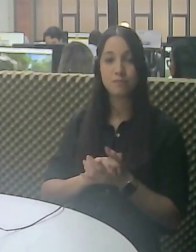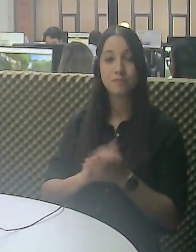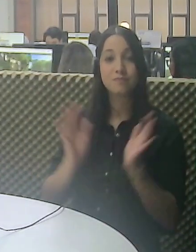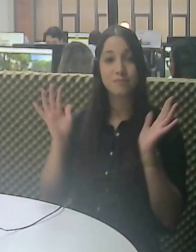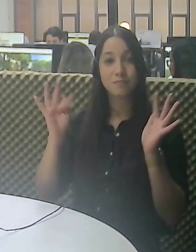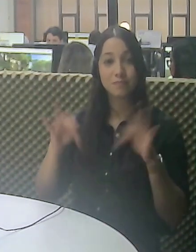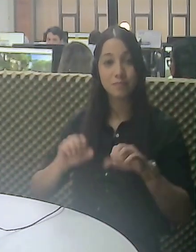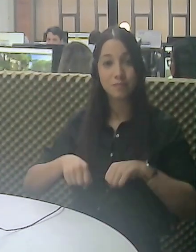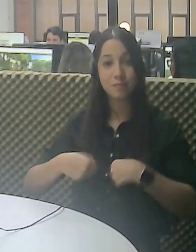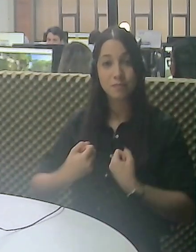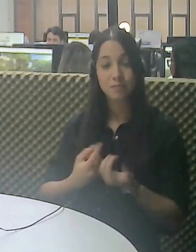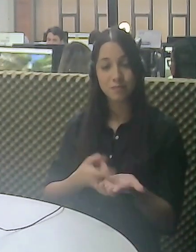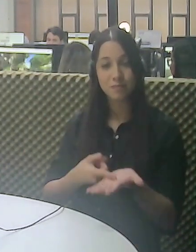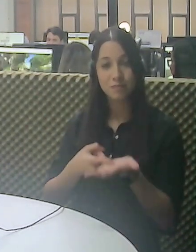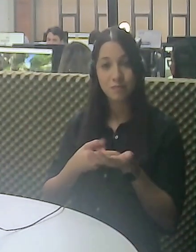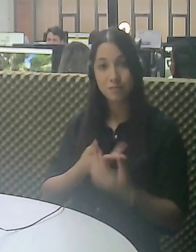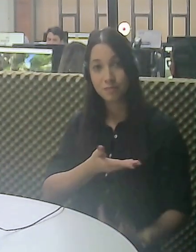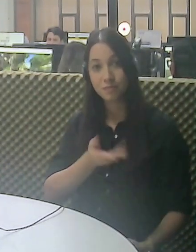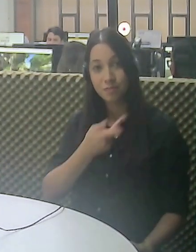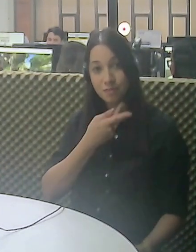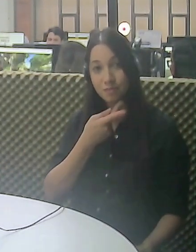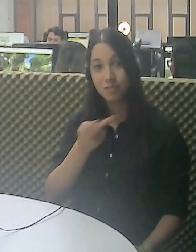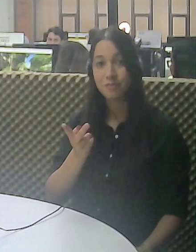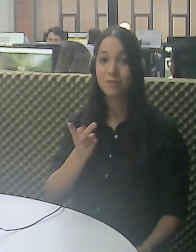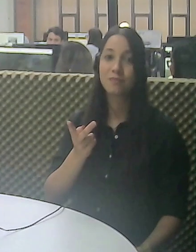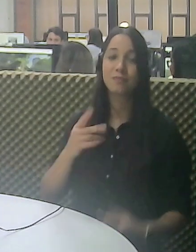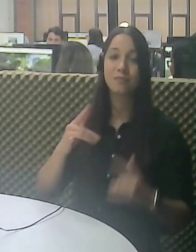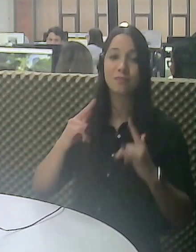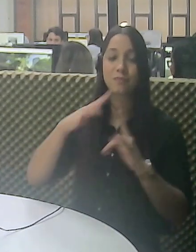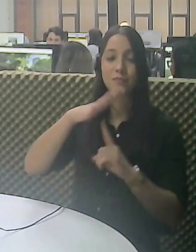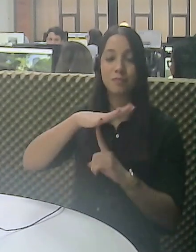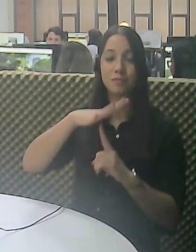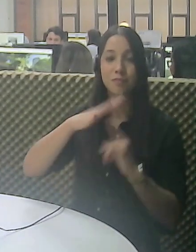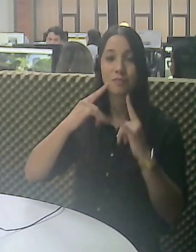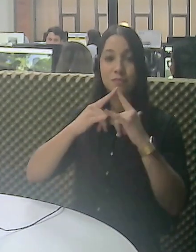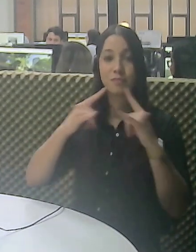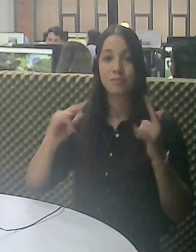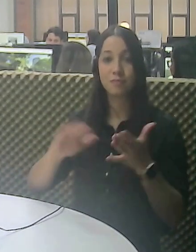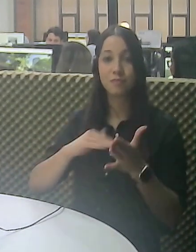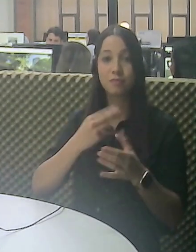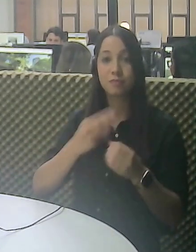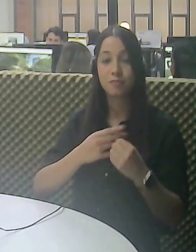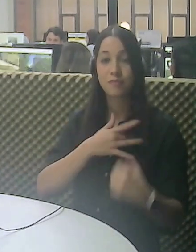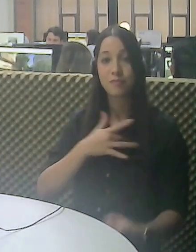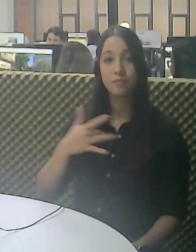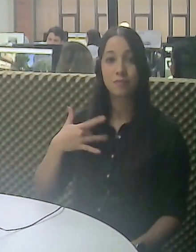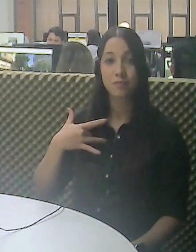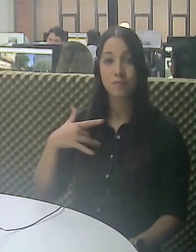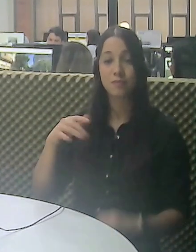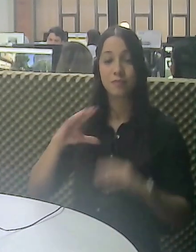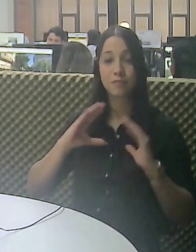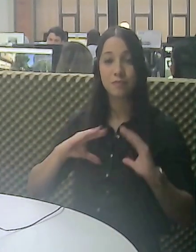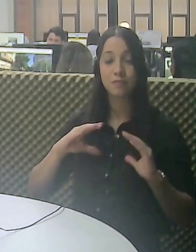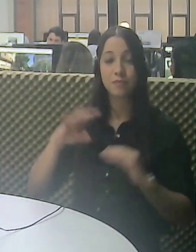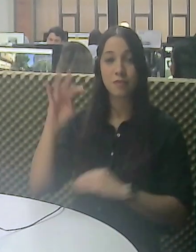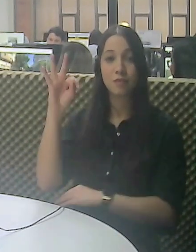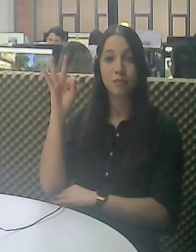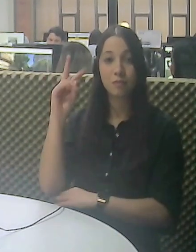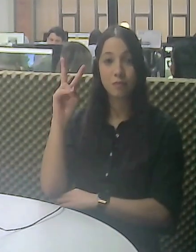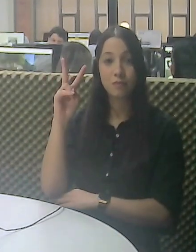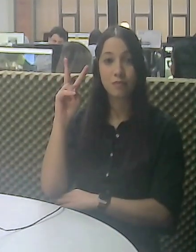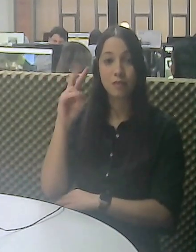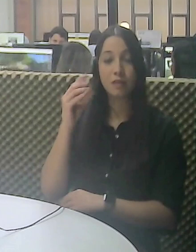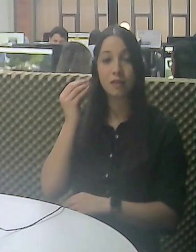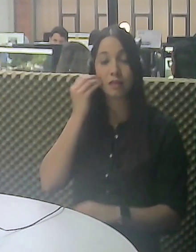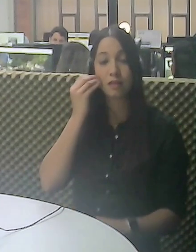edição, reforçamos o convite para que você visite a tenda que a Secretaria Municipal de Saúde montou na Praça Tubal Vilela para